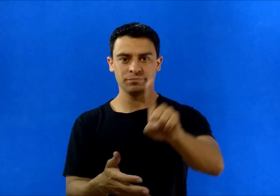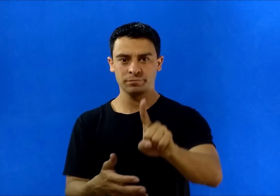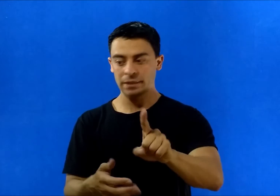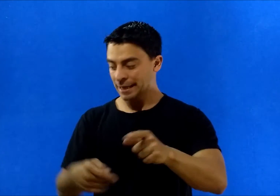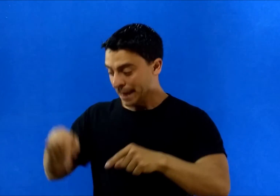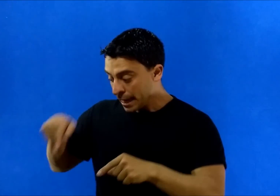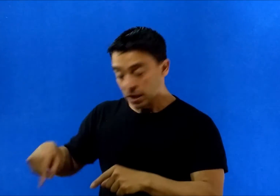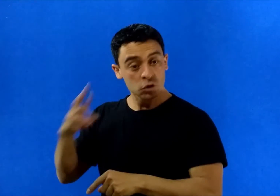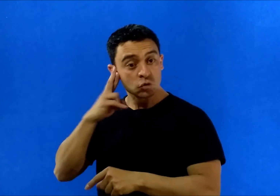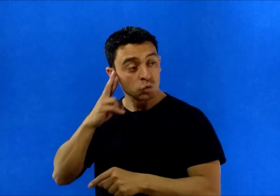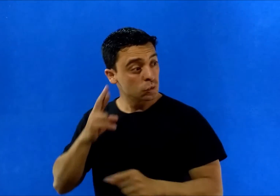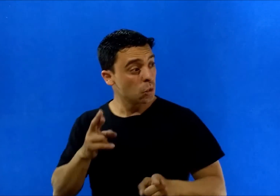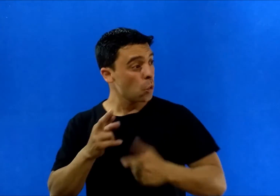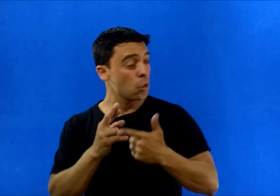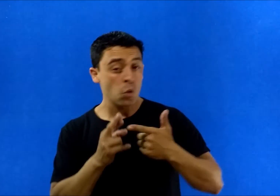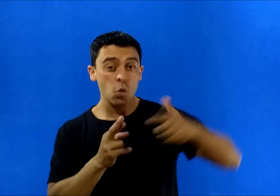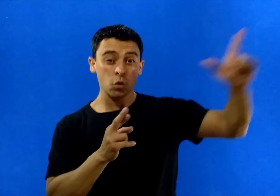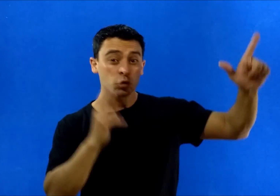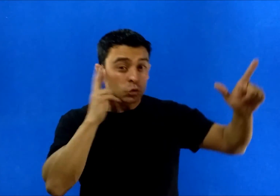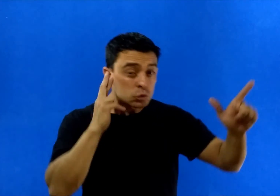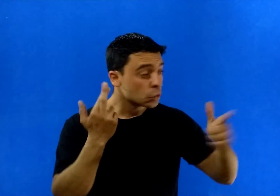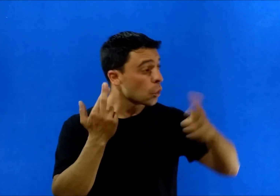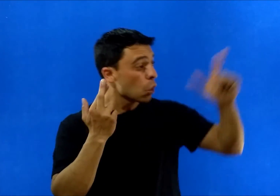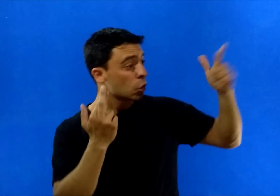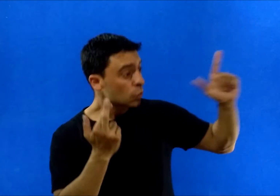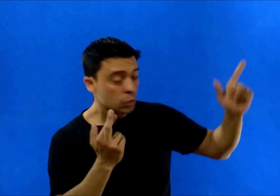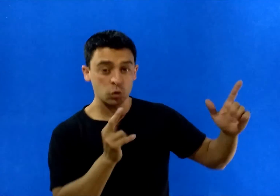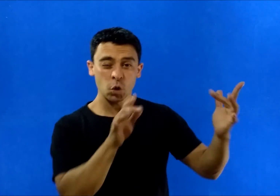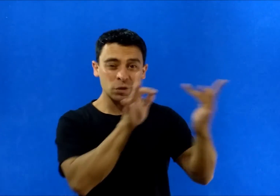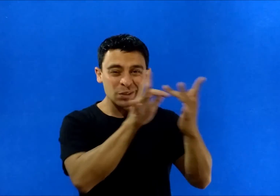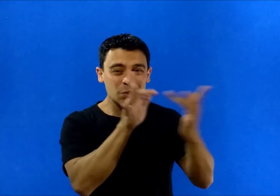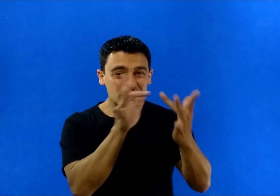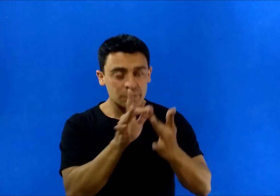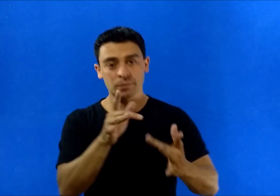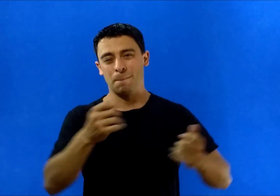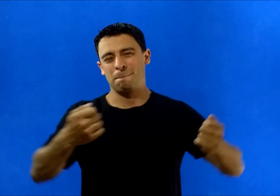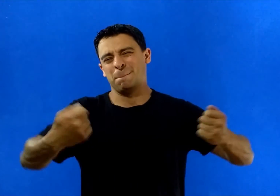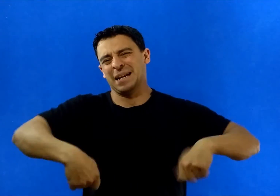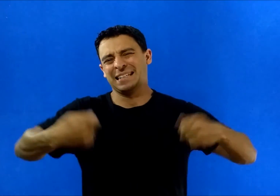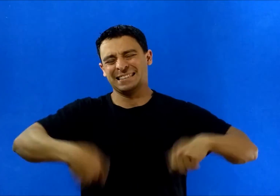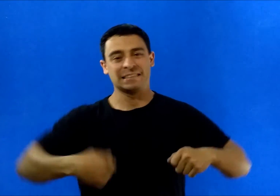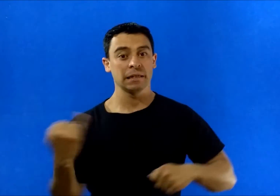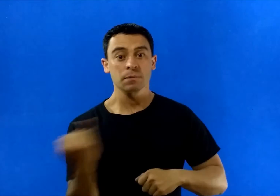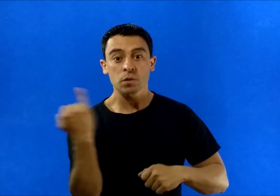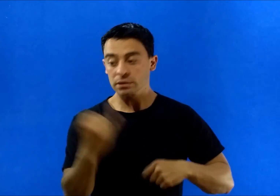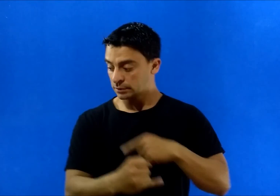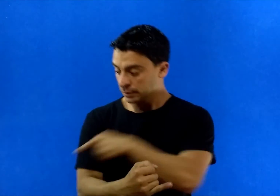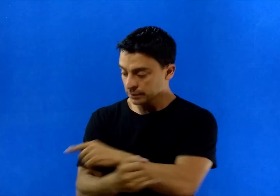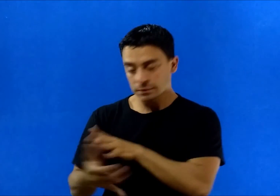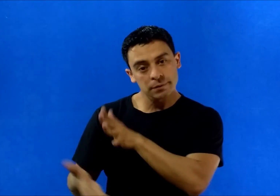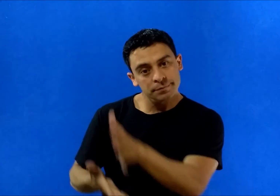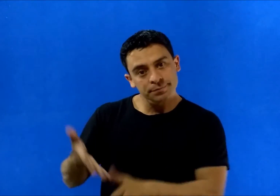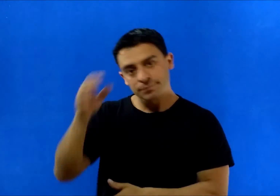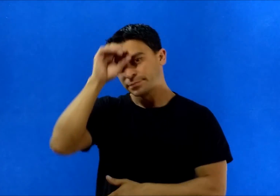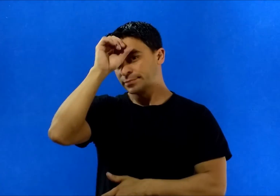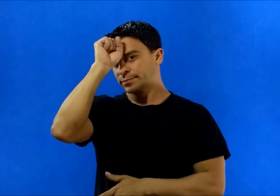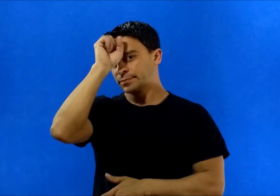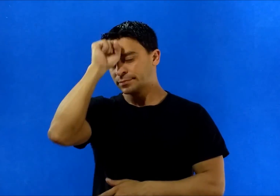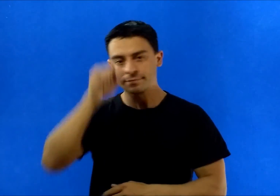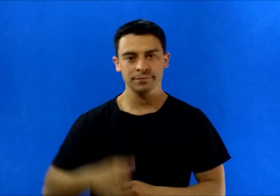ele não consegue aprender. Mas se tiver outros surdos e ele tiver contato, é preciso, isso é importante